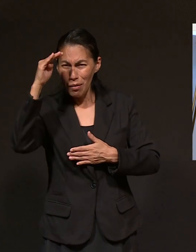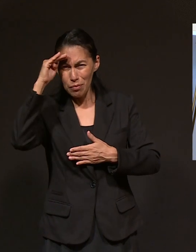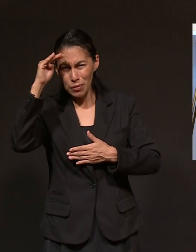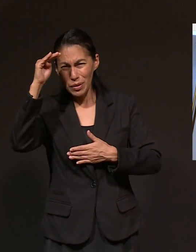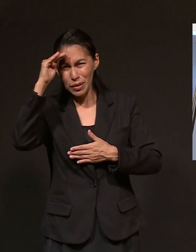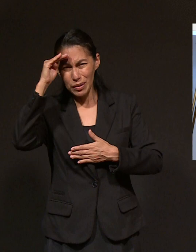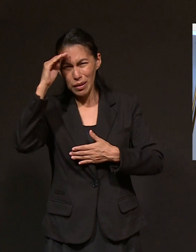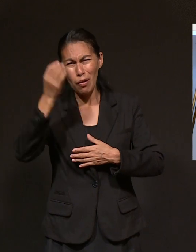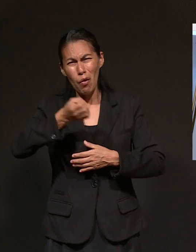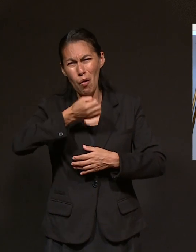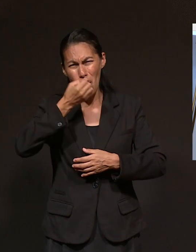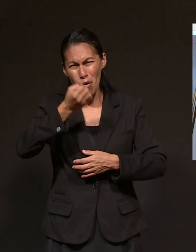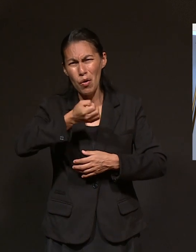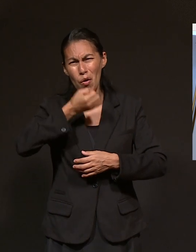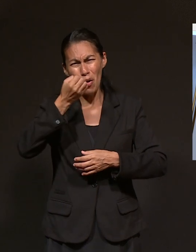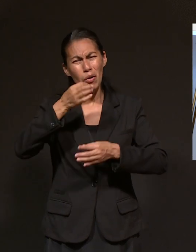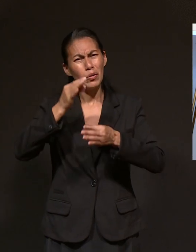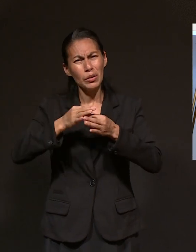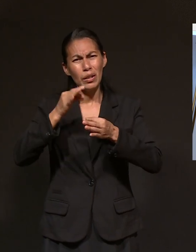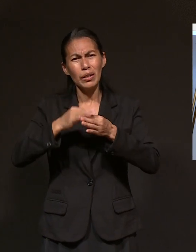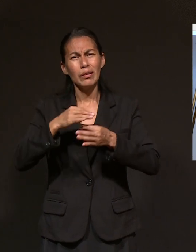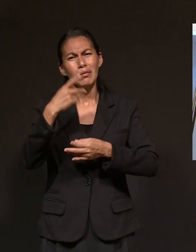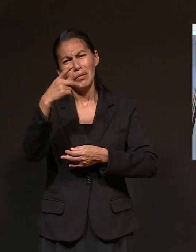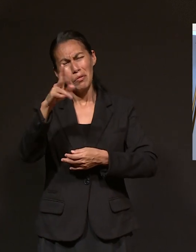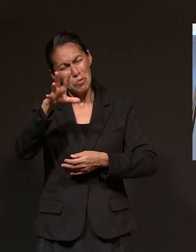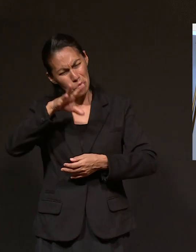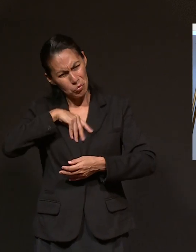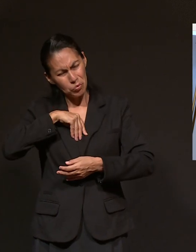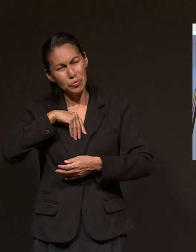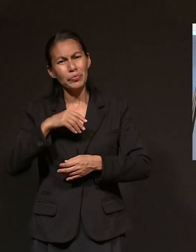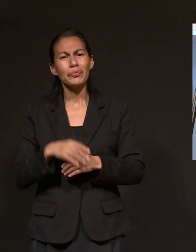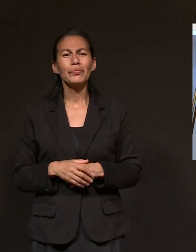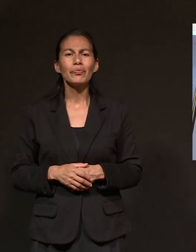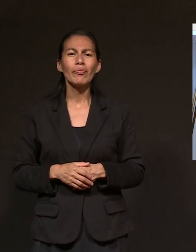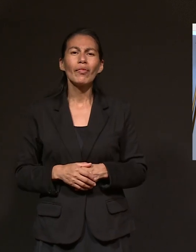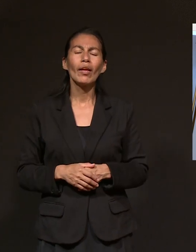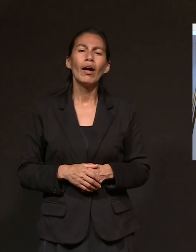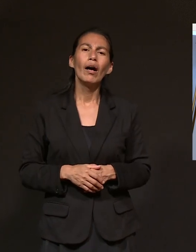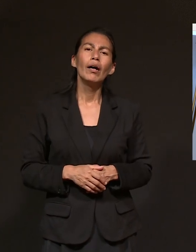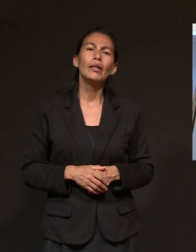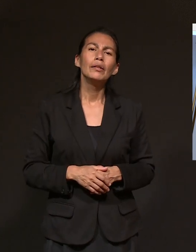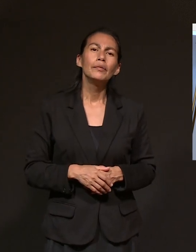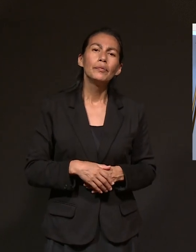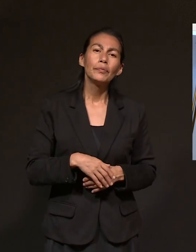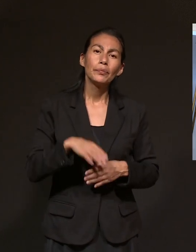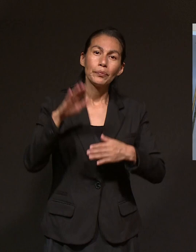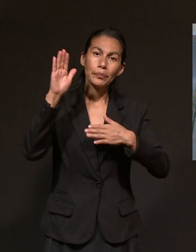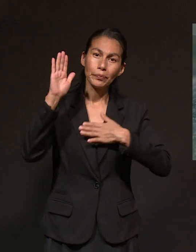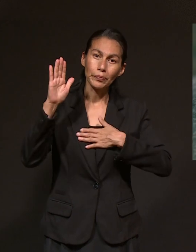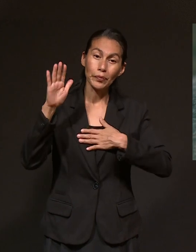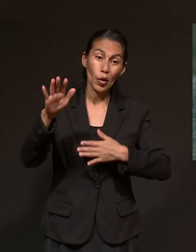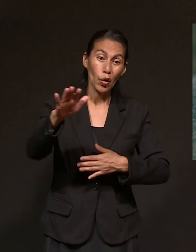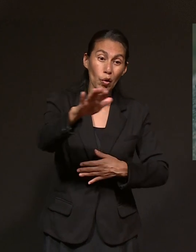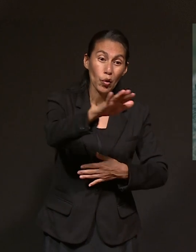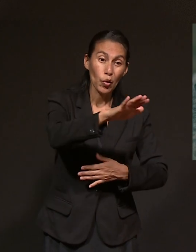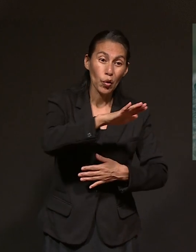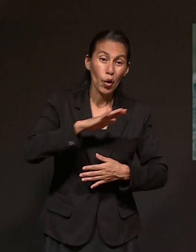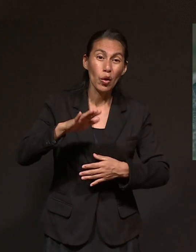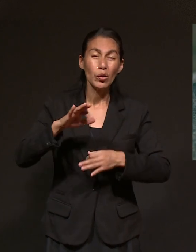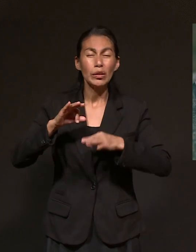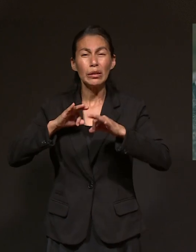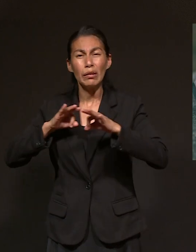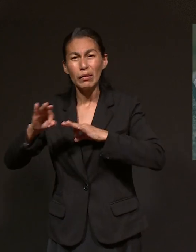una promesa Para que meditemos En esa promesa En oración Y la hagamos propia Y la ¿Cuál es la promesa? Dice